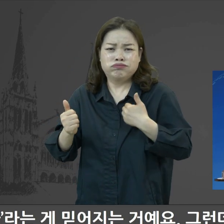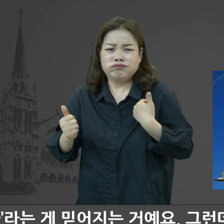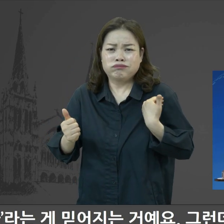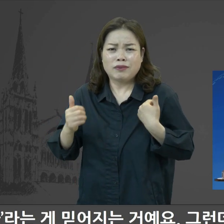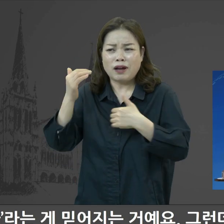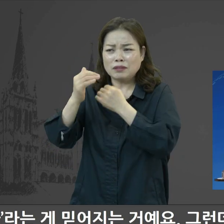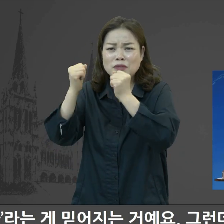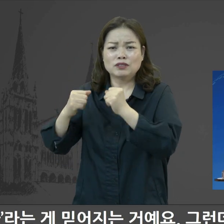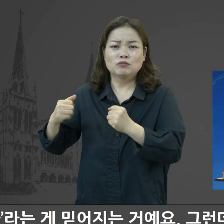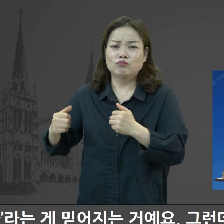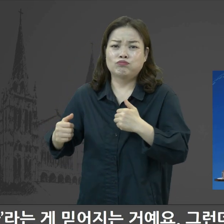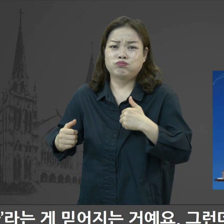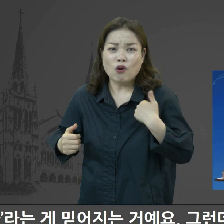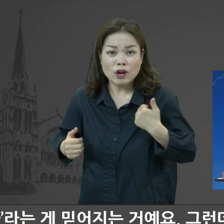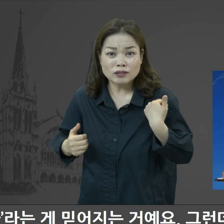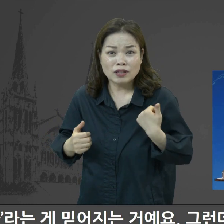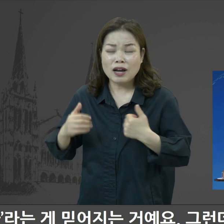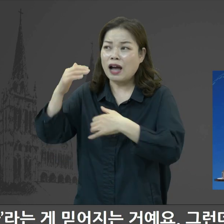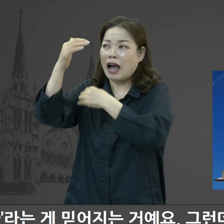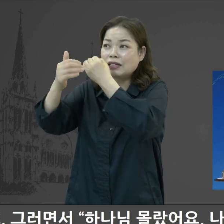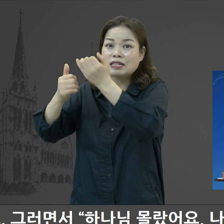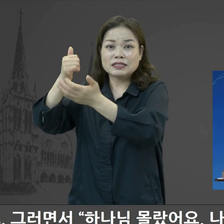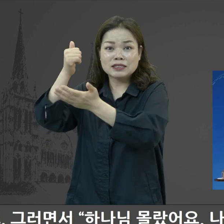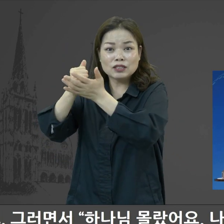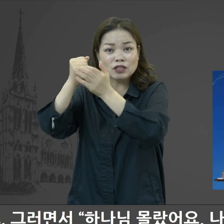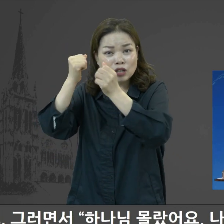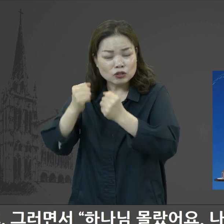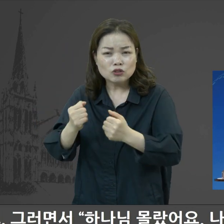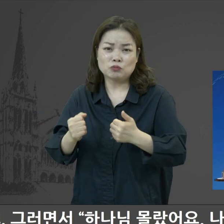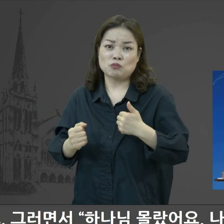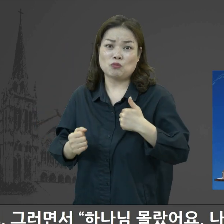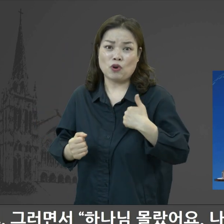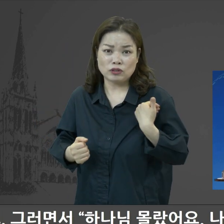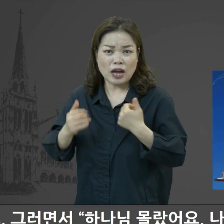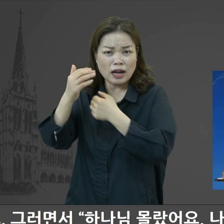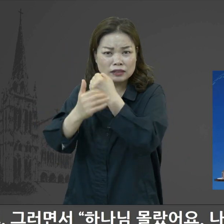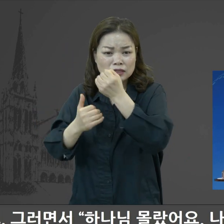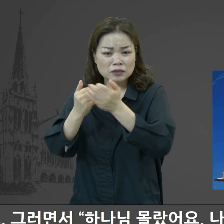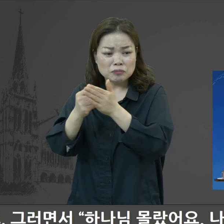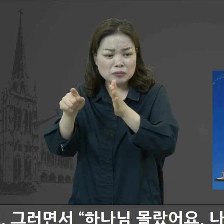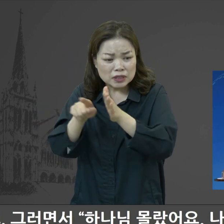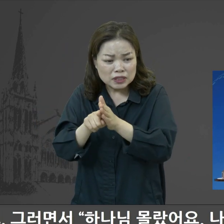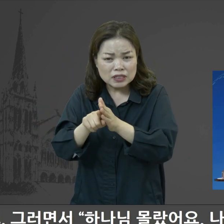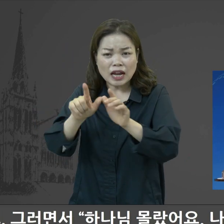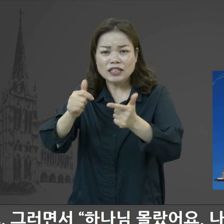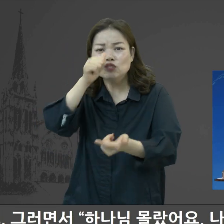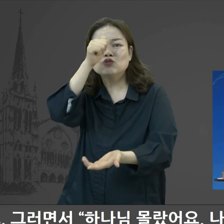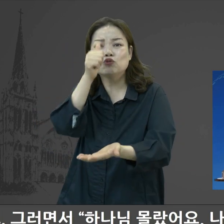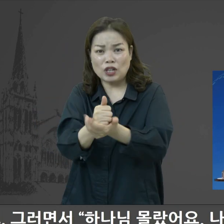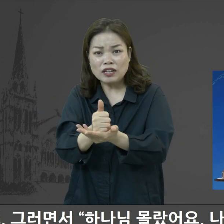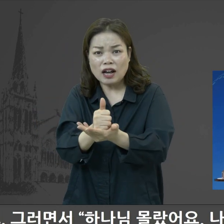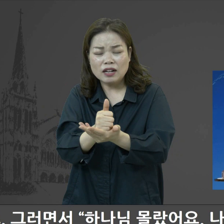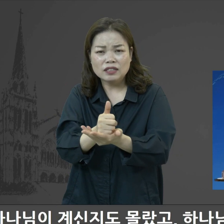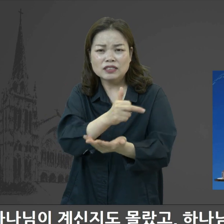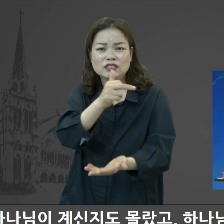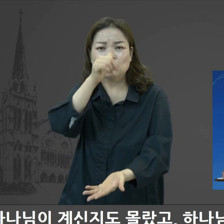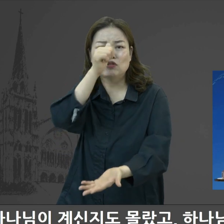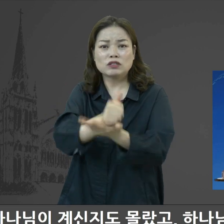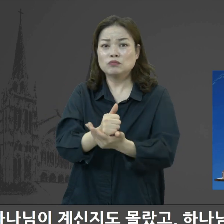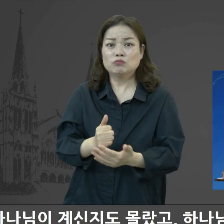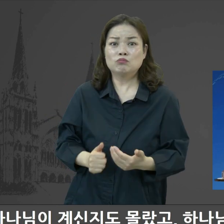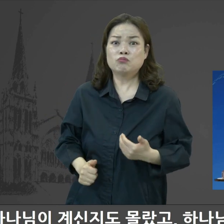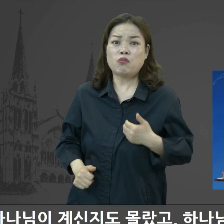하나님 계신지 몰랐어요. 나는 하나님이 계신지도 몰랐고 하나님 안 믿는 제가 나 그렇게 큰 죄인지